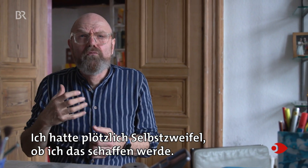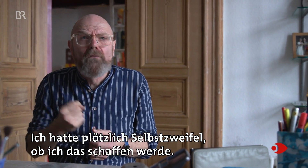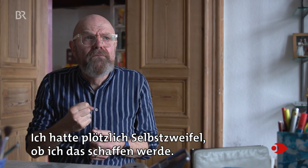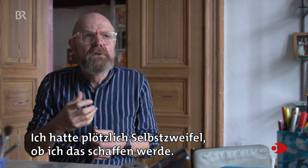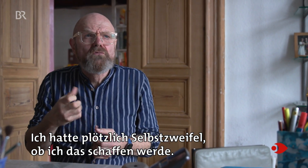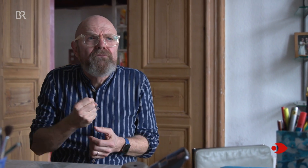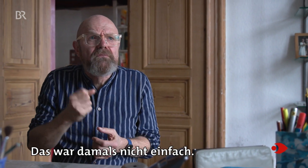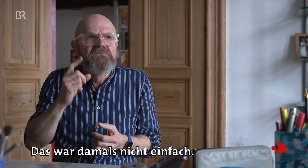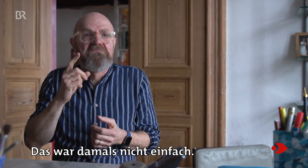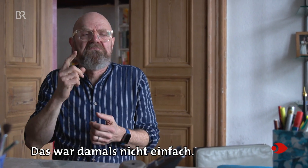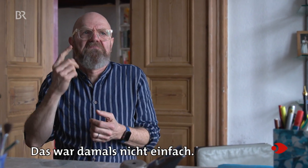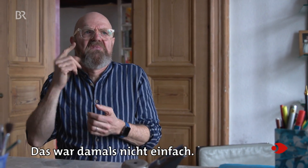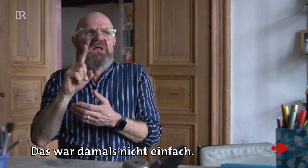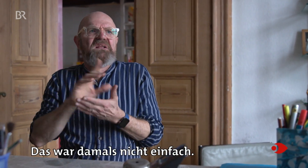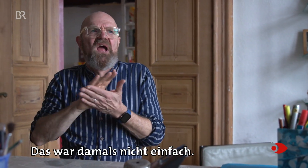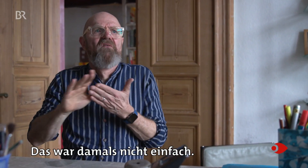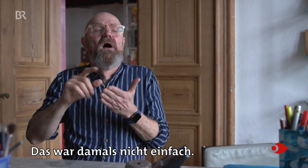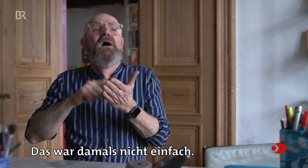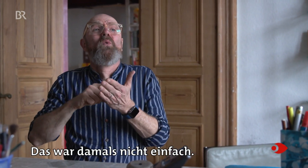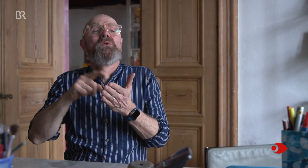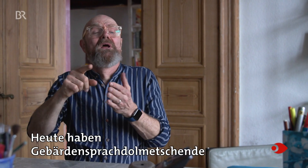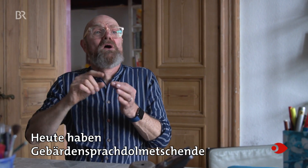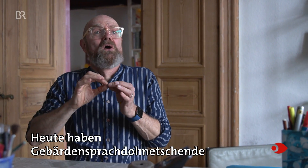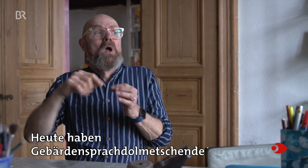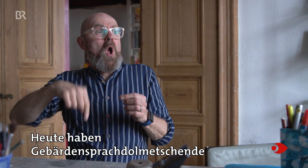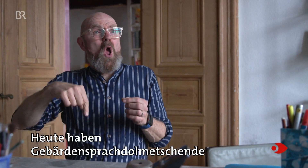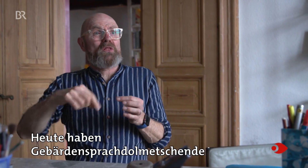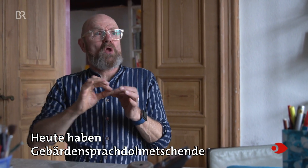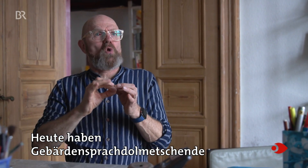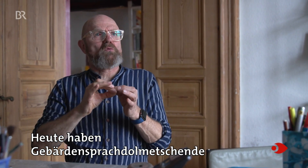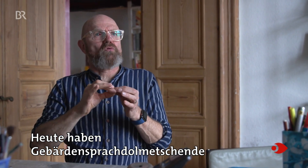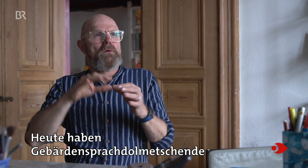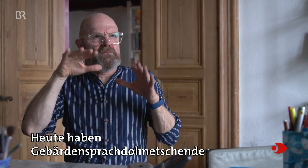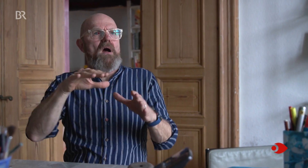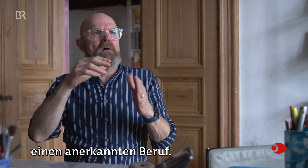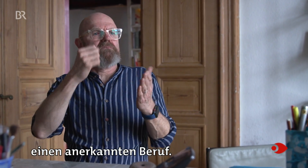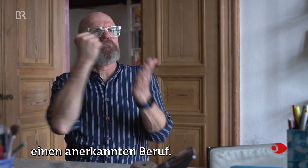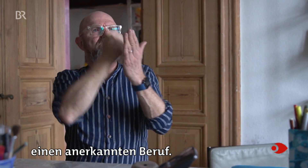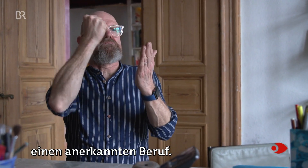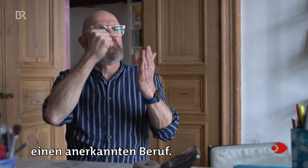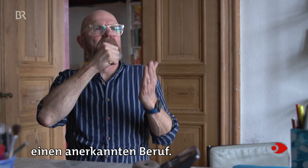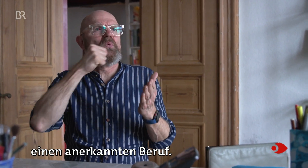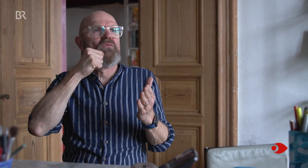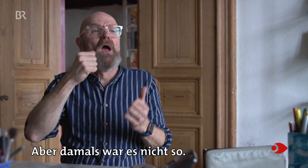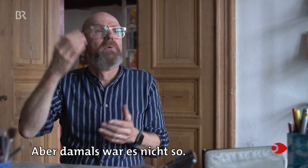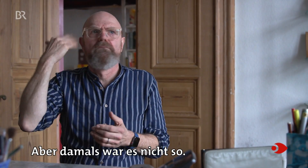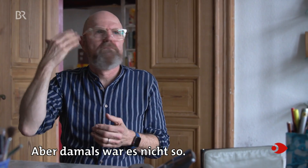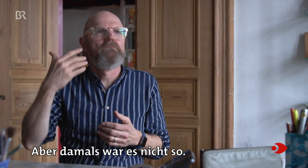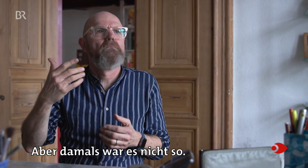werde. Das war damals nicht einfach. Heute haben Gebärdensprachdolmetschende einen anerkannten Beruf. Aber damals war